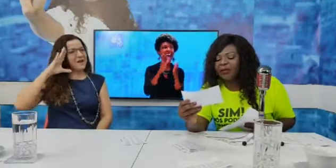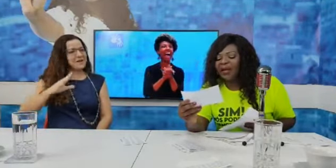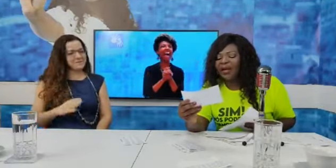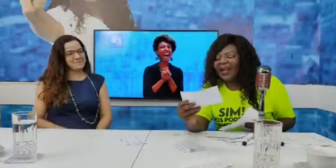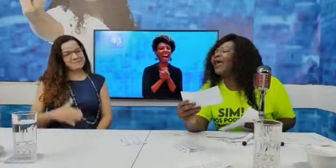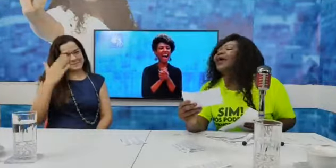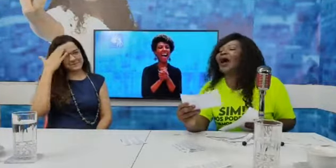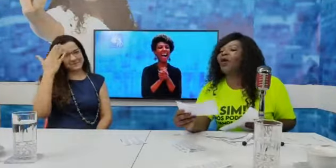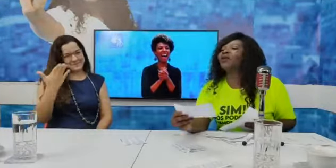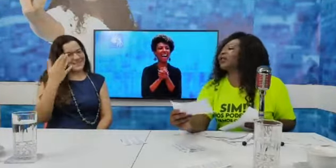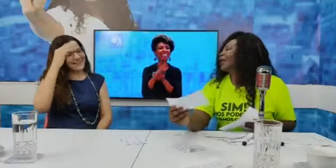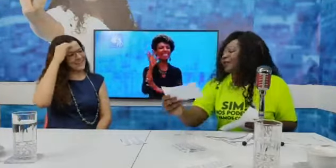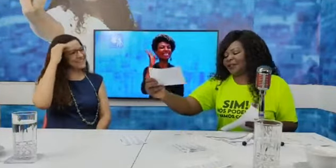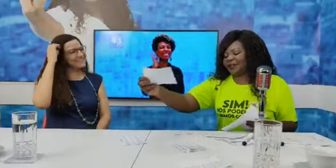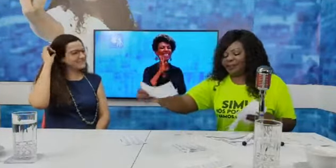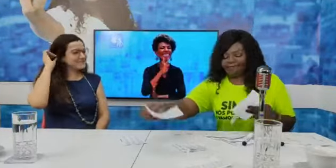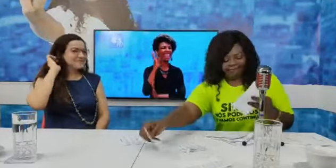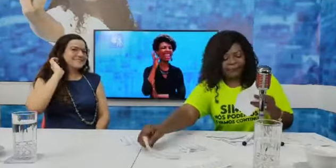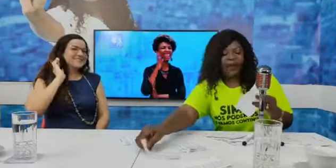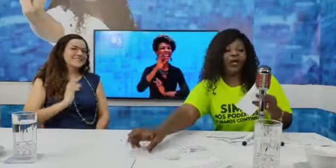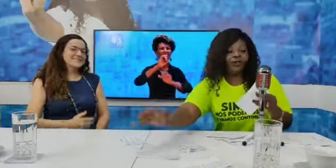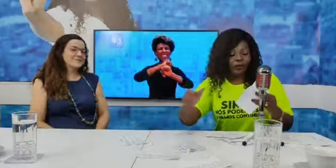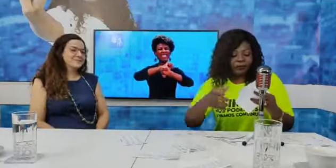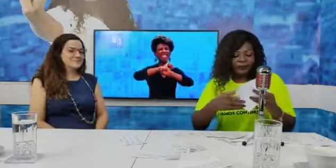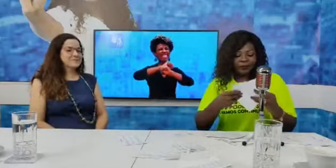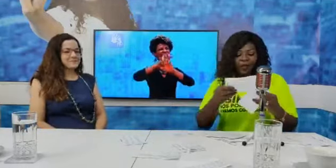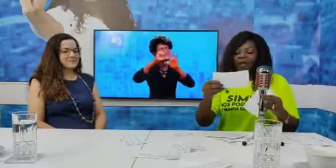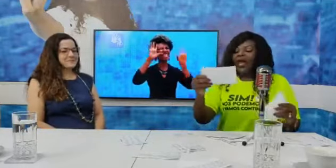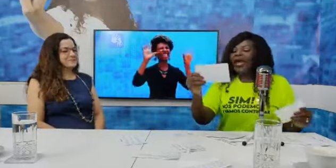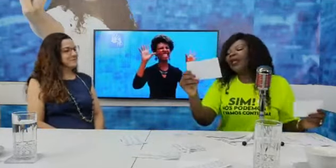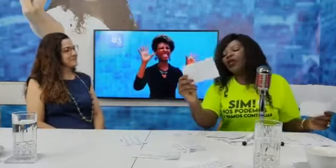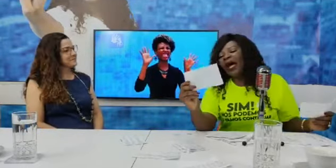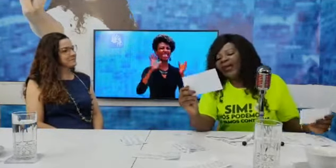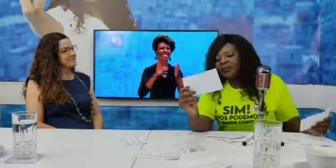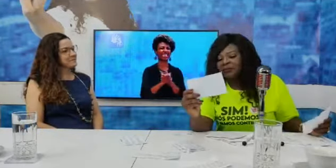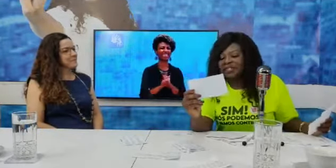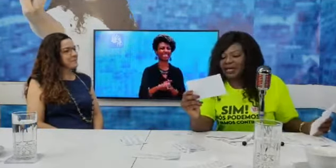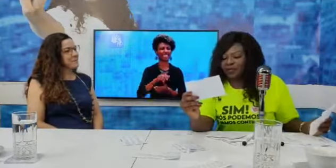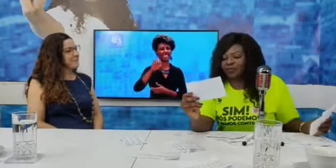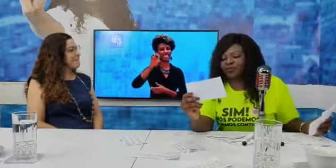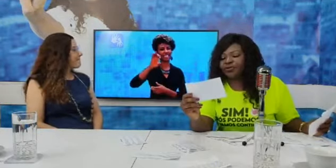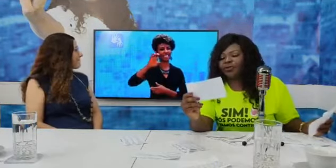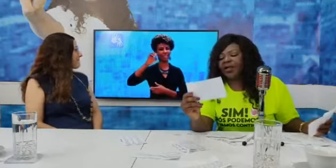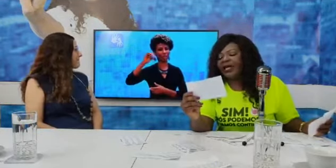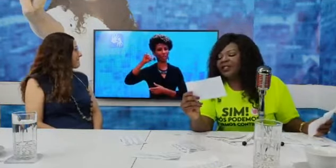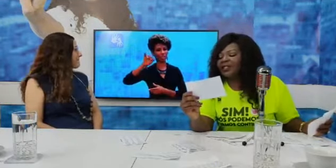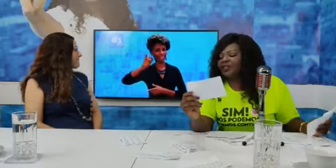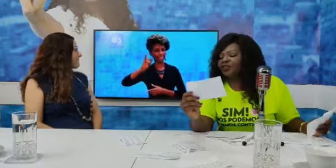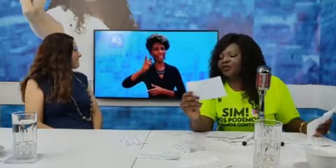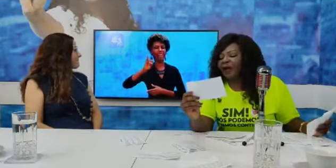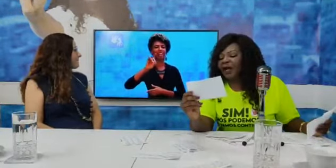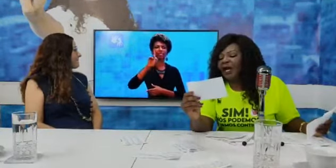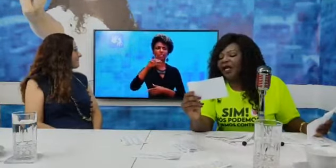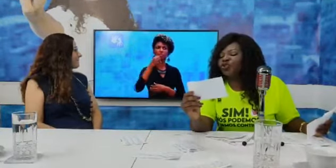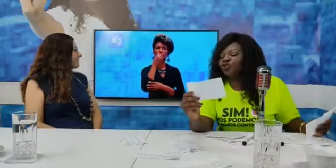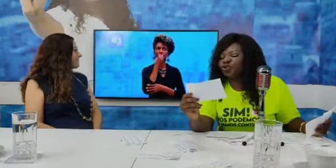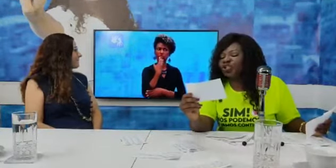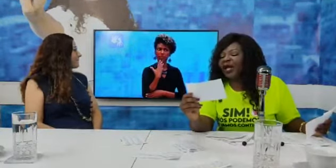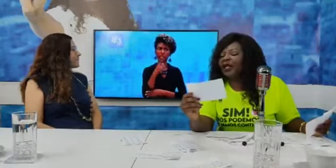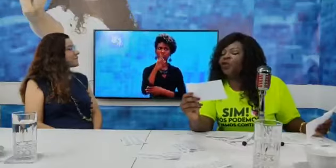escudeiro. Legal esclarecer. Tá vendo? Elionay Santos. A iniciativa